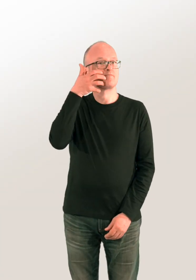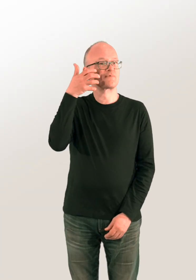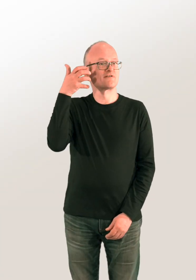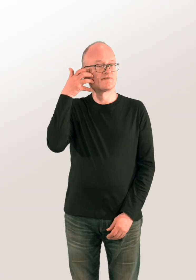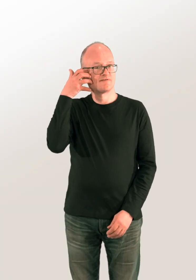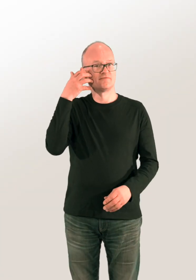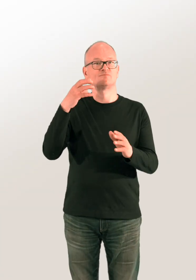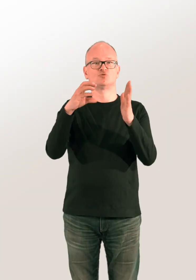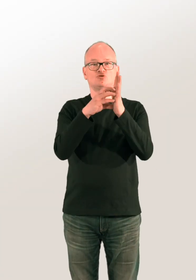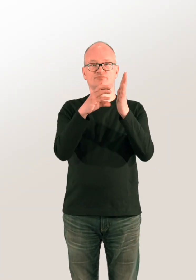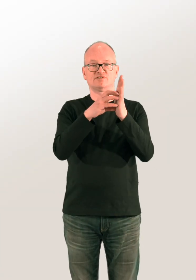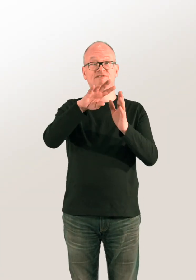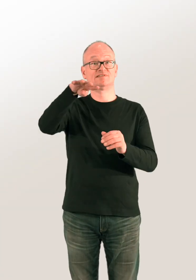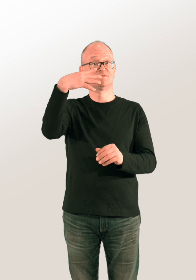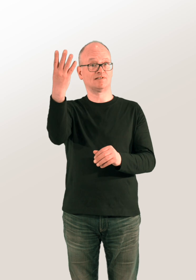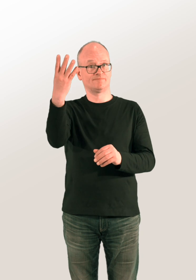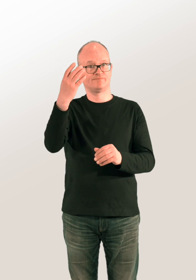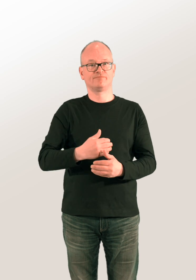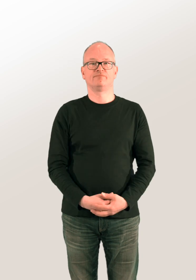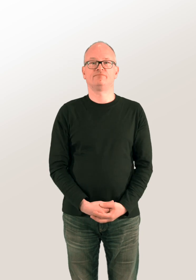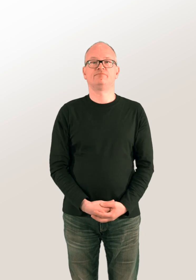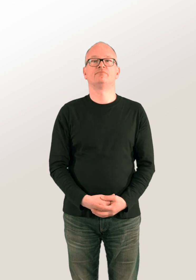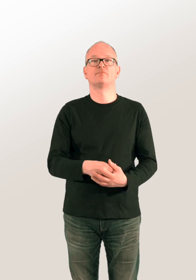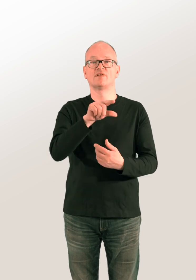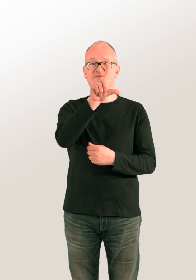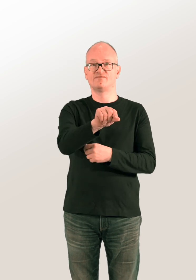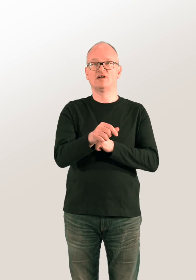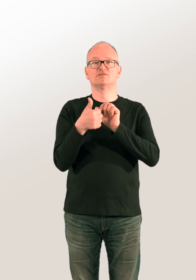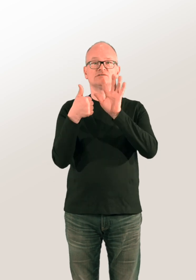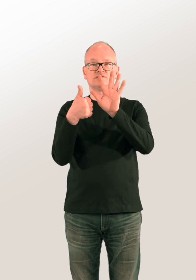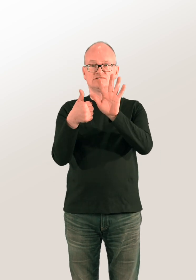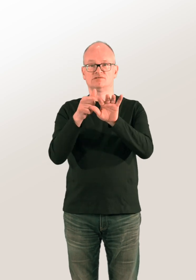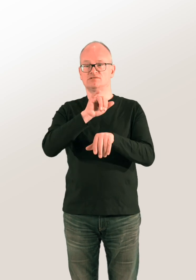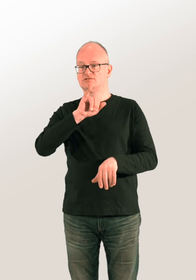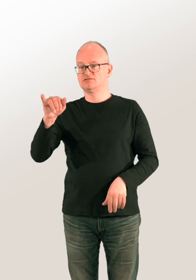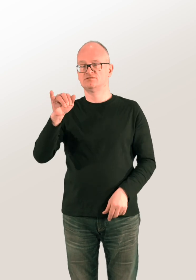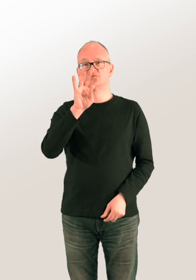Évangile de Marc, chapitre 14, versets 26 à 42.